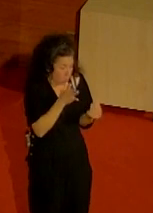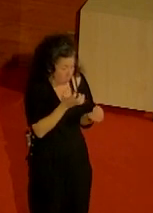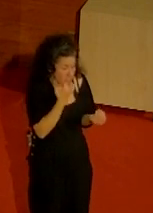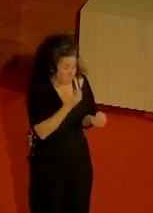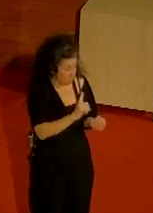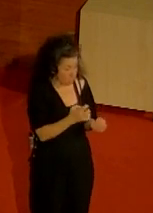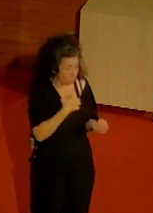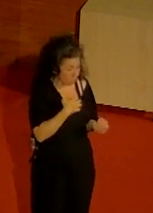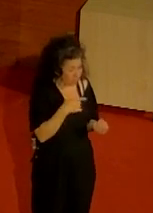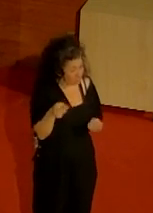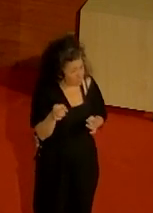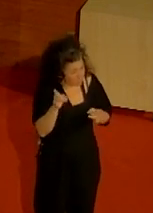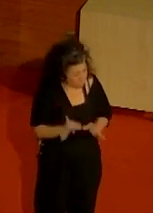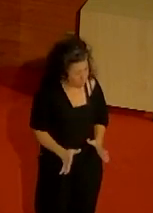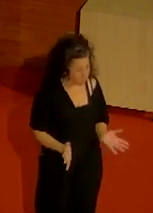esto es igual, ¿no?